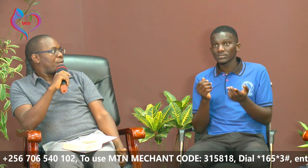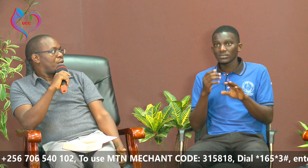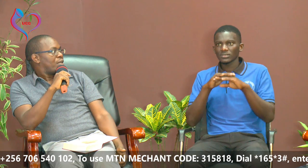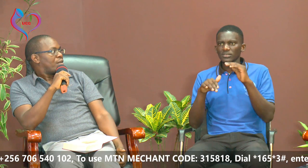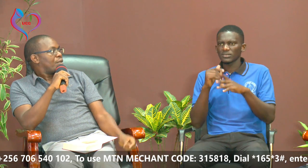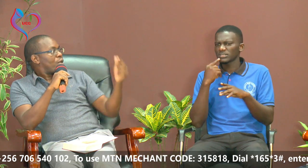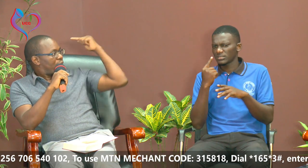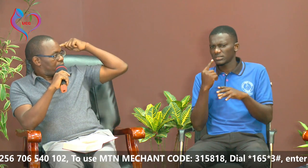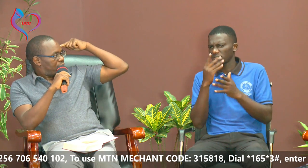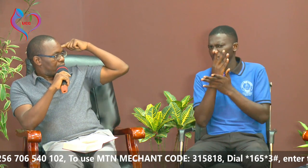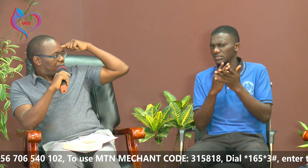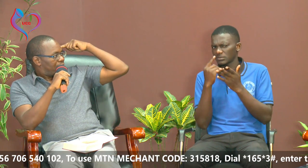bine bya wa imagine nze